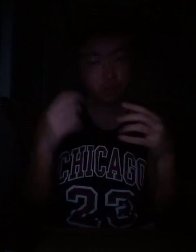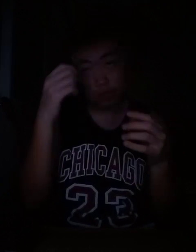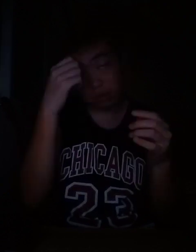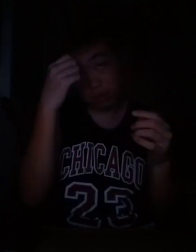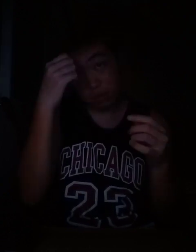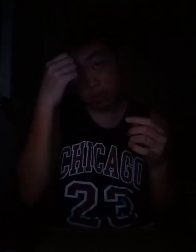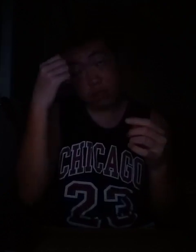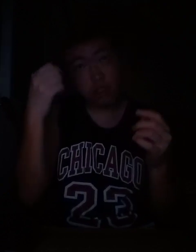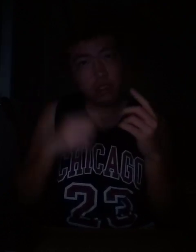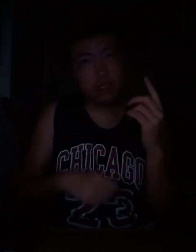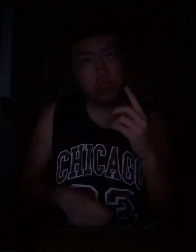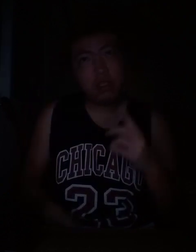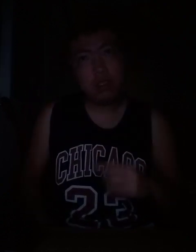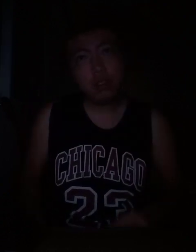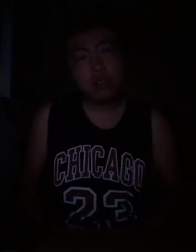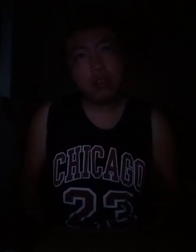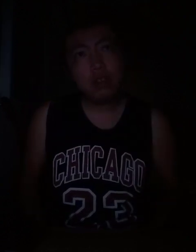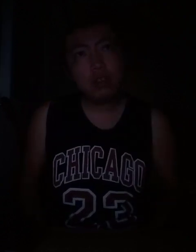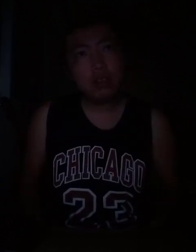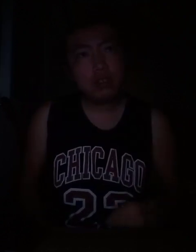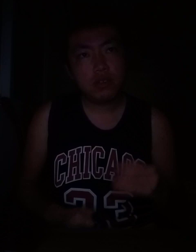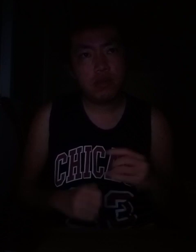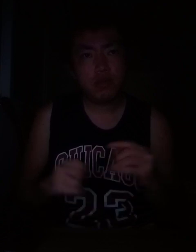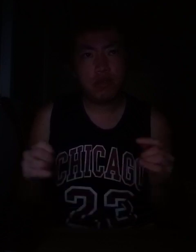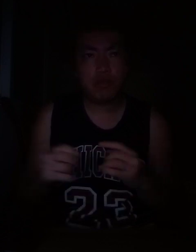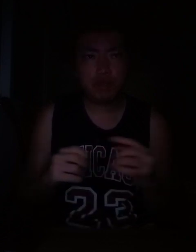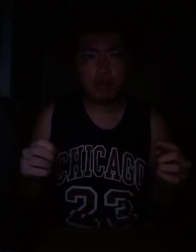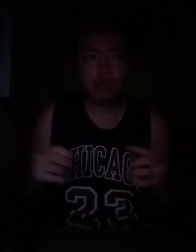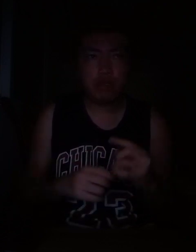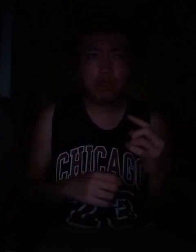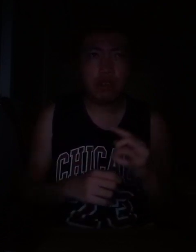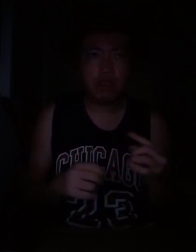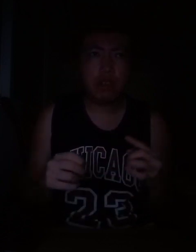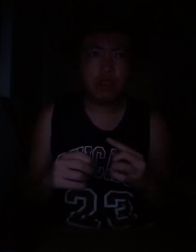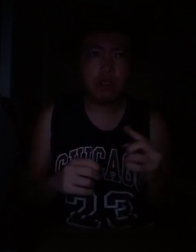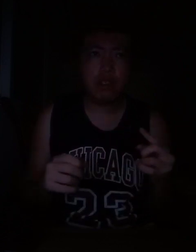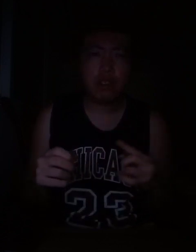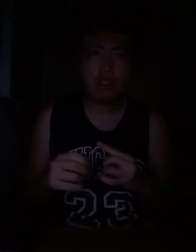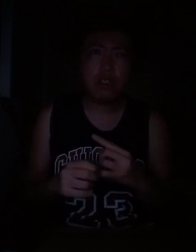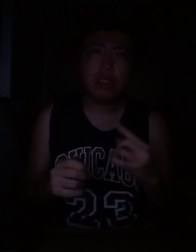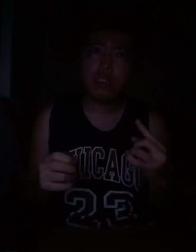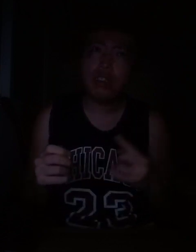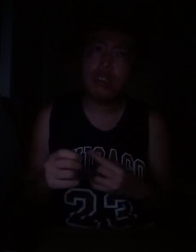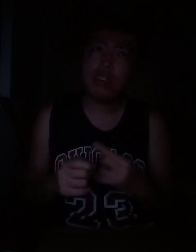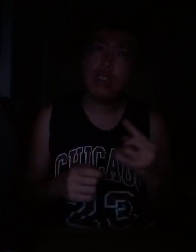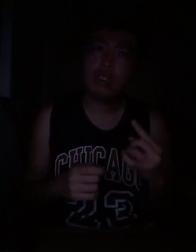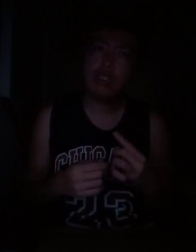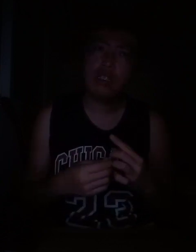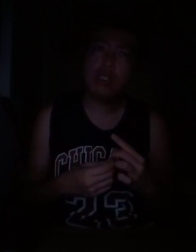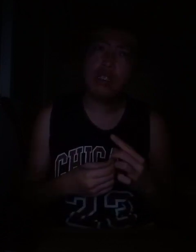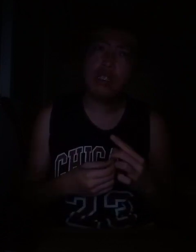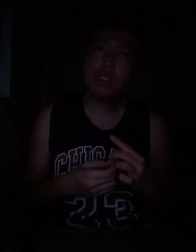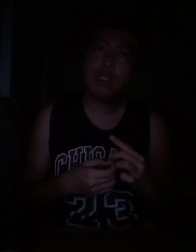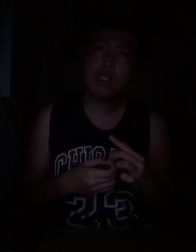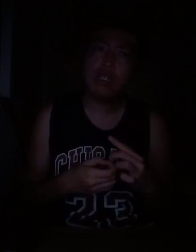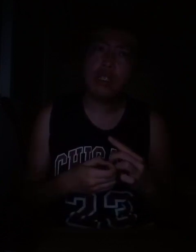규정을 예, 물론 공포 분위기를 조성하자는 건 아니지만 선량한 보통 시민들의 안전을 지키는 게 국가에